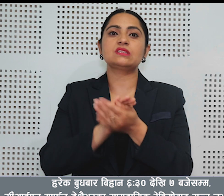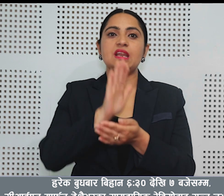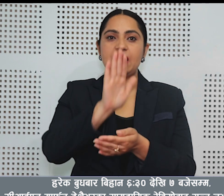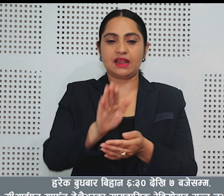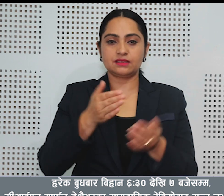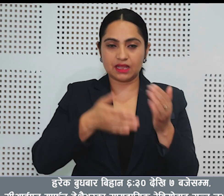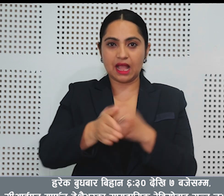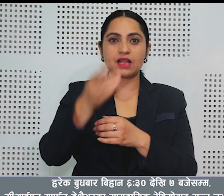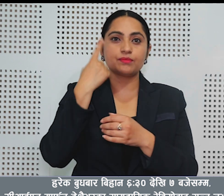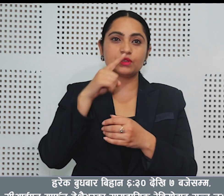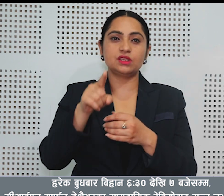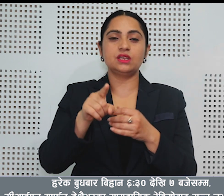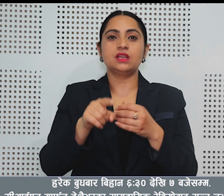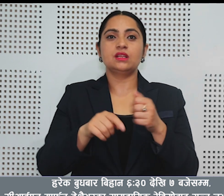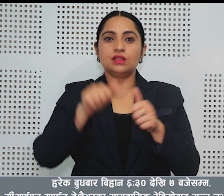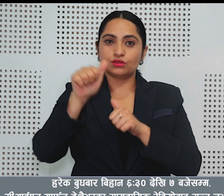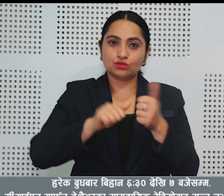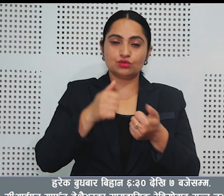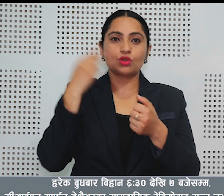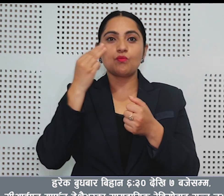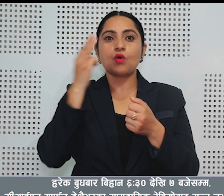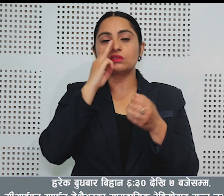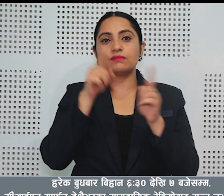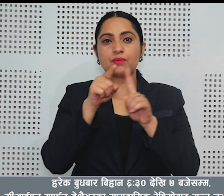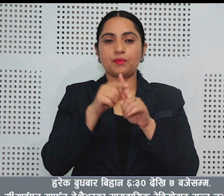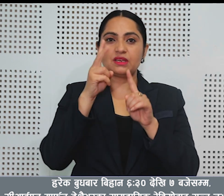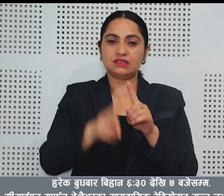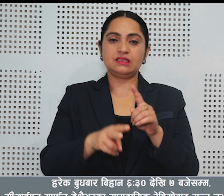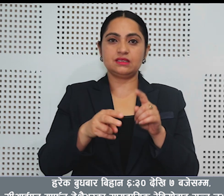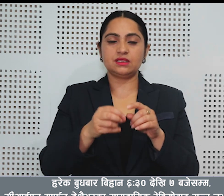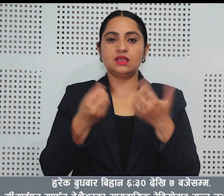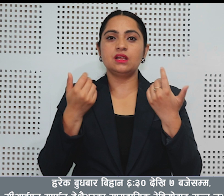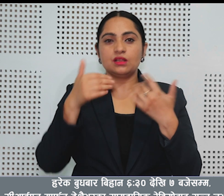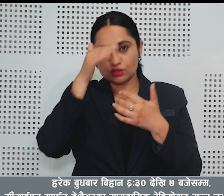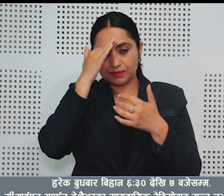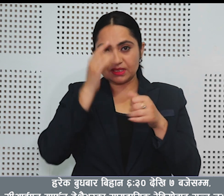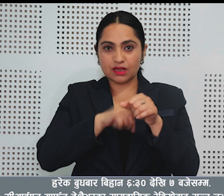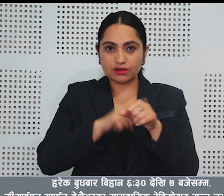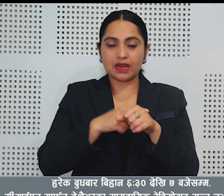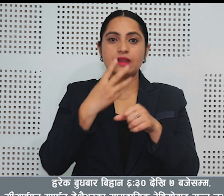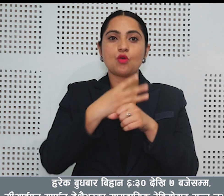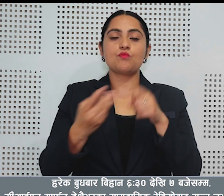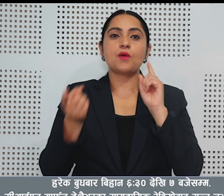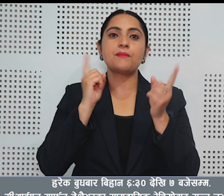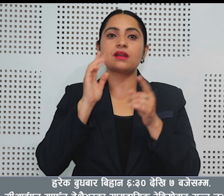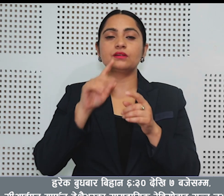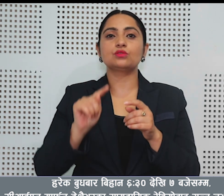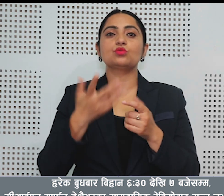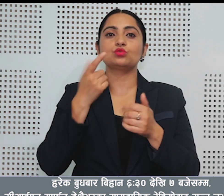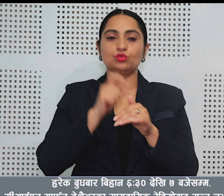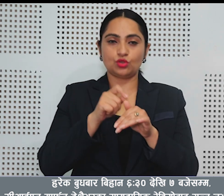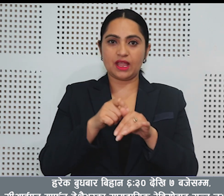आगामी दिनहरूमा जुनसुकै सिजनमा पनि जुनसुकै मौसममा पनि हुन सक्ने त्यस्ता विपदको समयमा चाहिँ उपमहानगरपालिकाले के